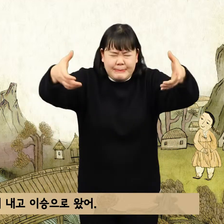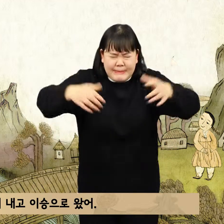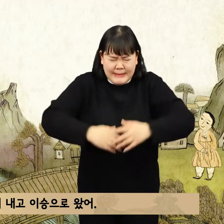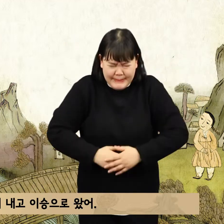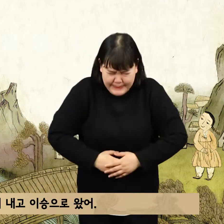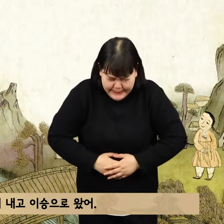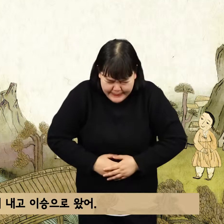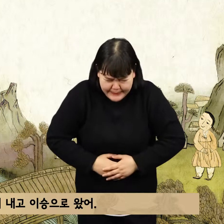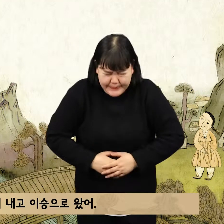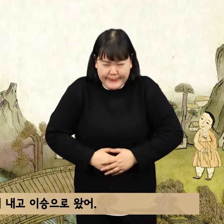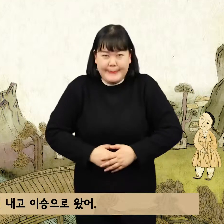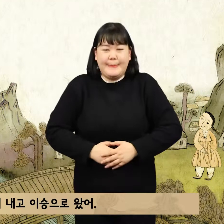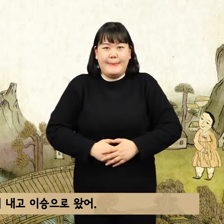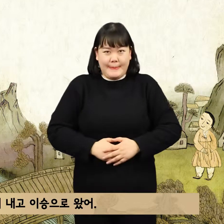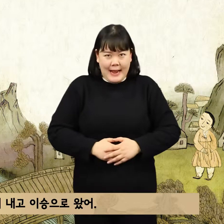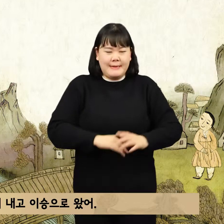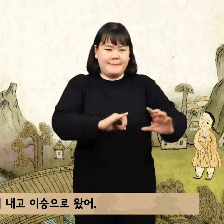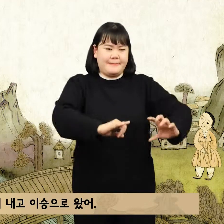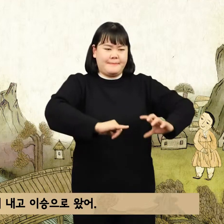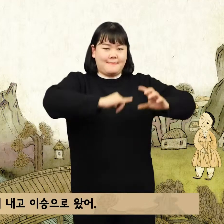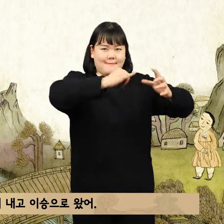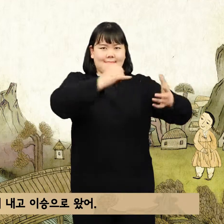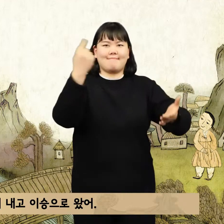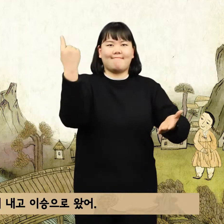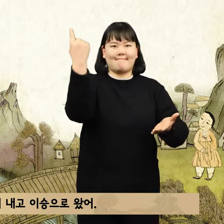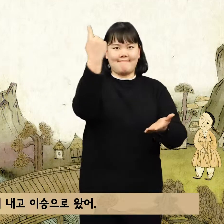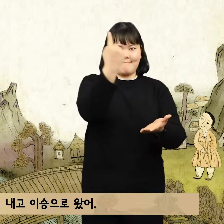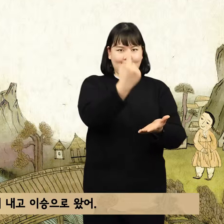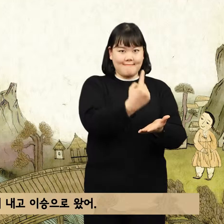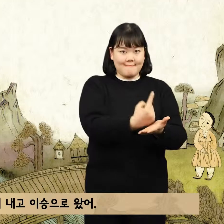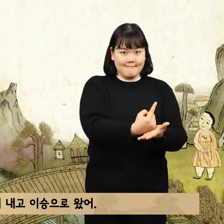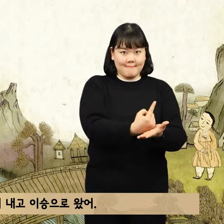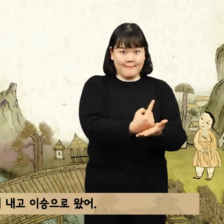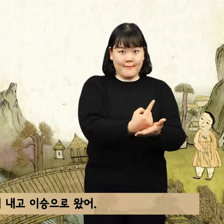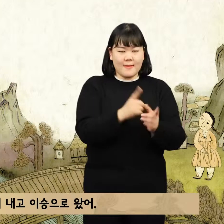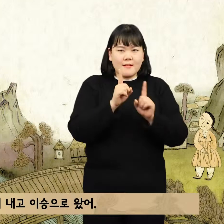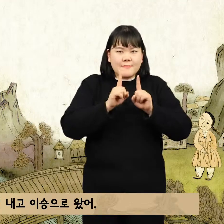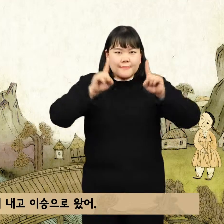염라대왕에게 내고 이승으로 왔어.